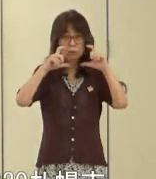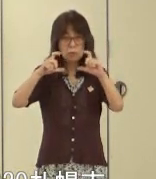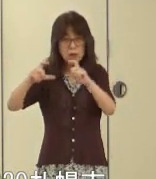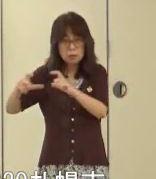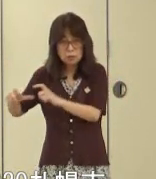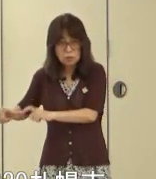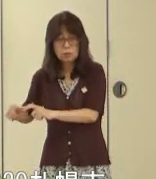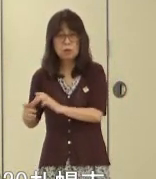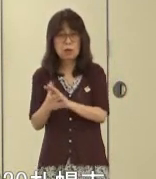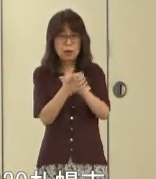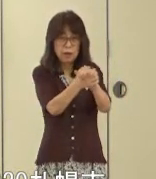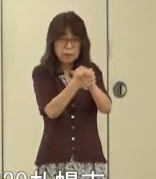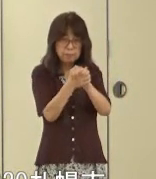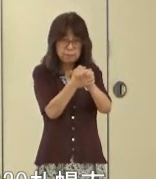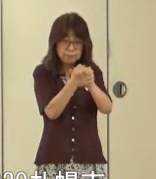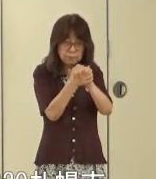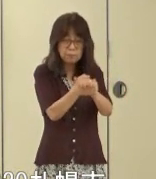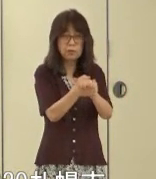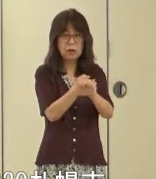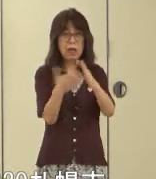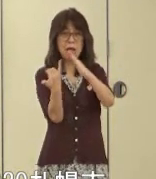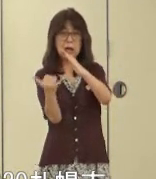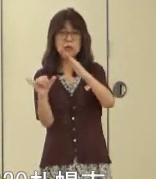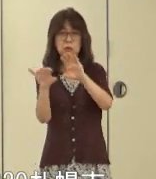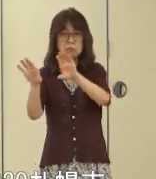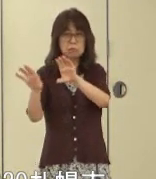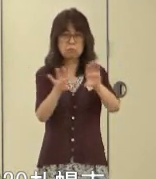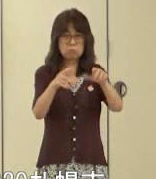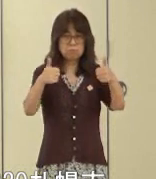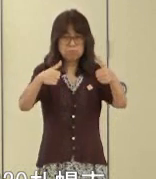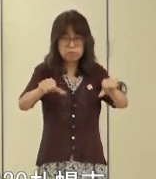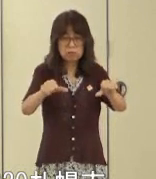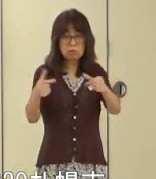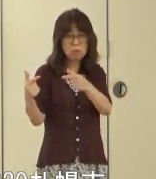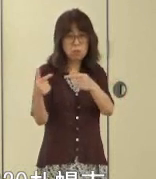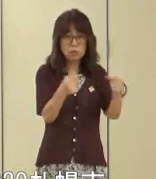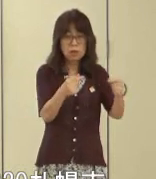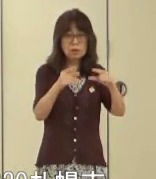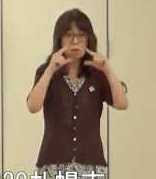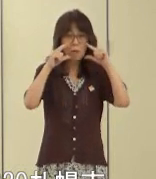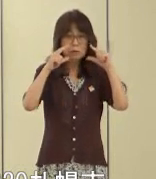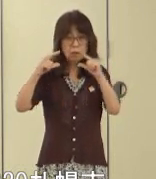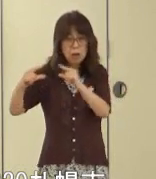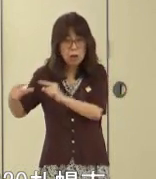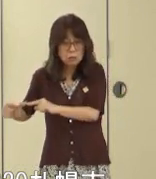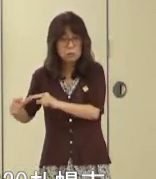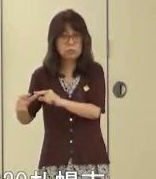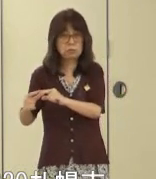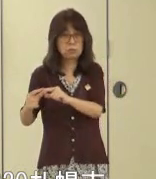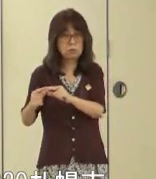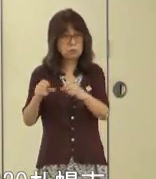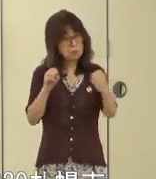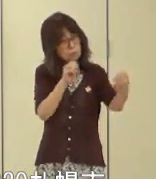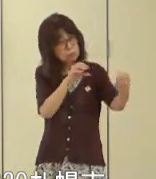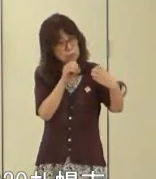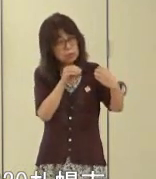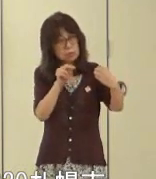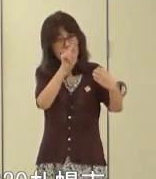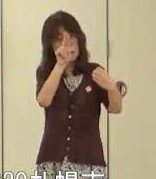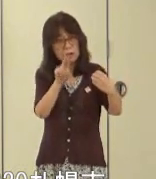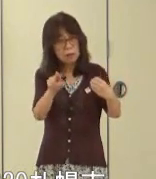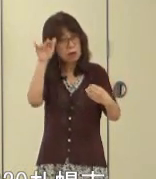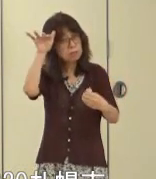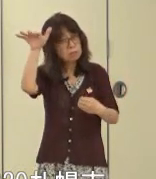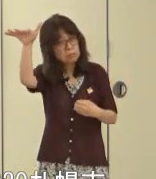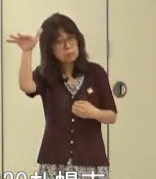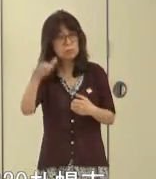間内ですから、まあ、どうしても家族と同じようにですね、マスクを外してということが多くなるのかというふうに思います。それと、ま